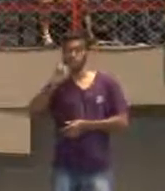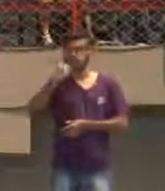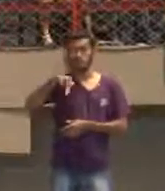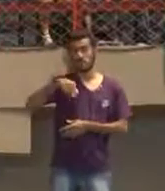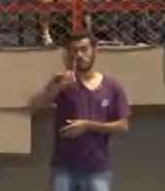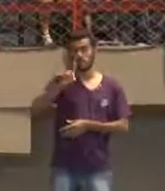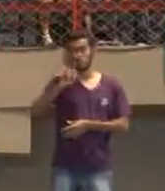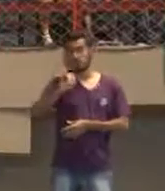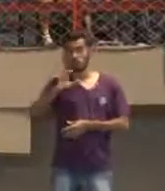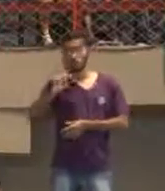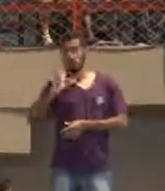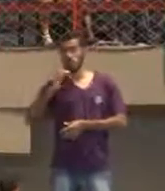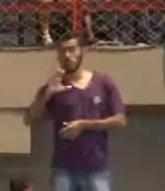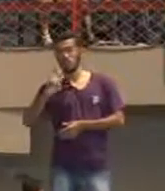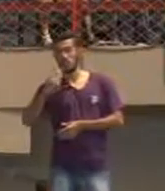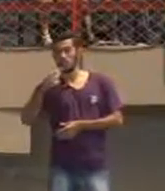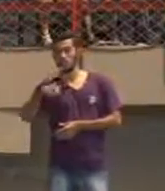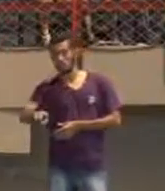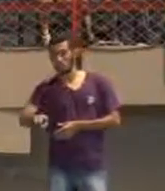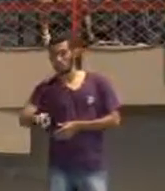Dicação.